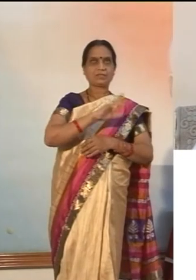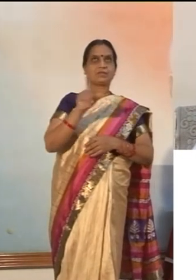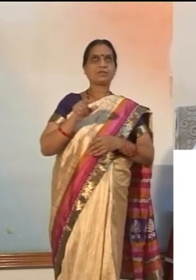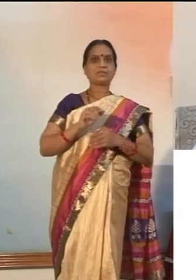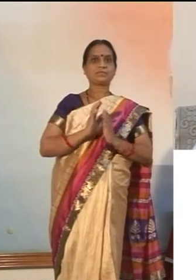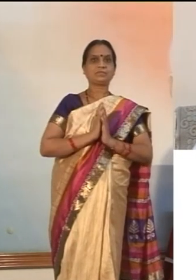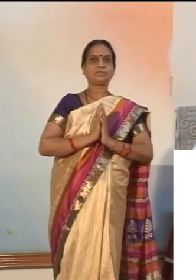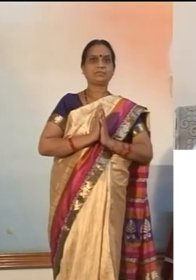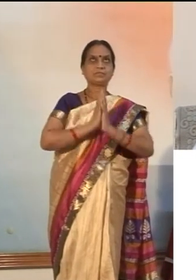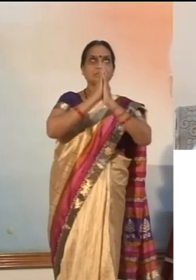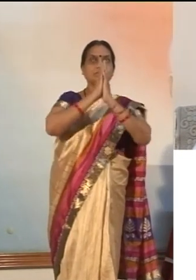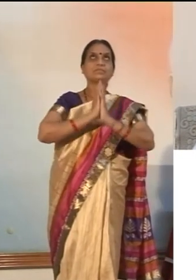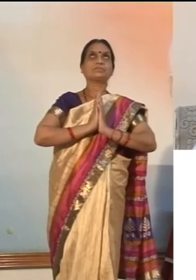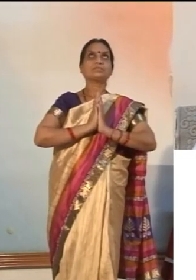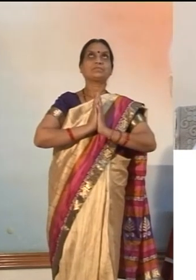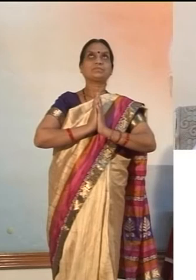भगवान को